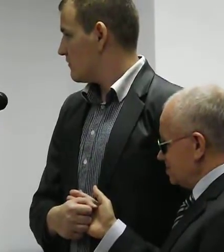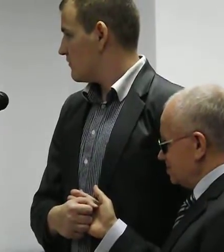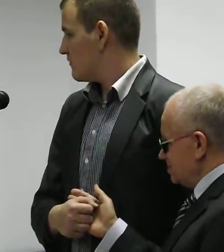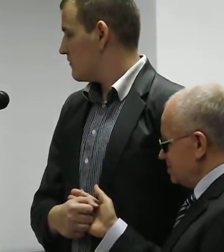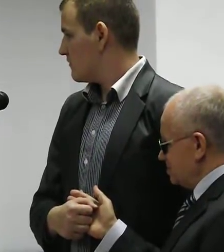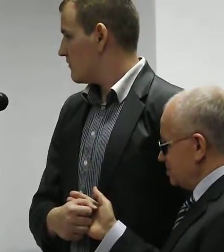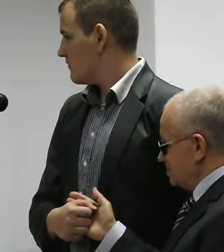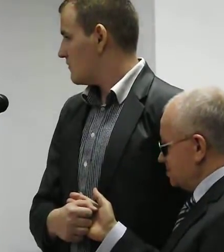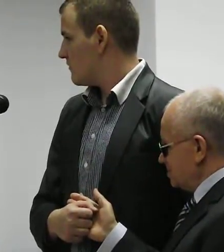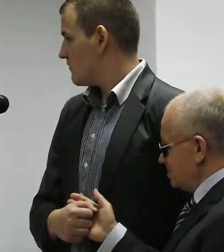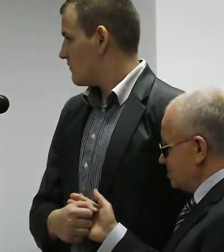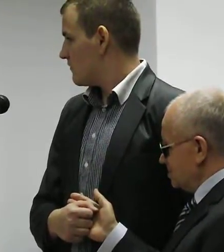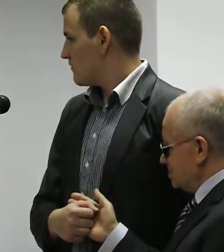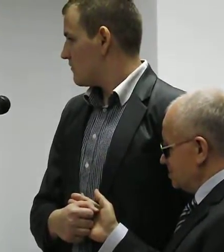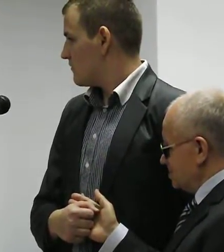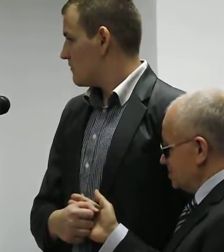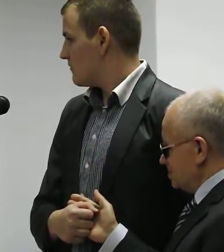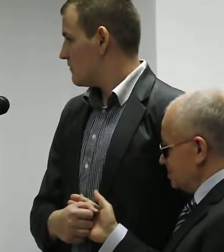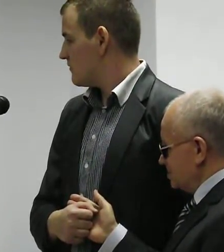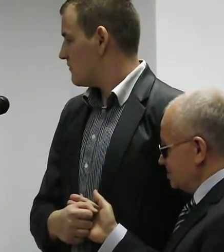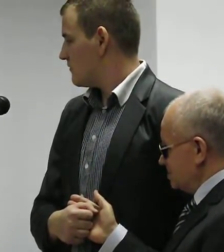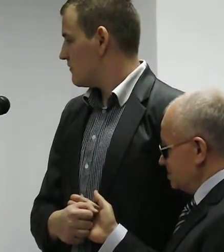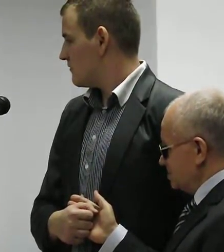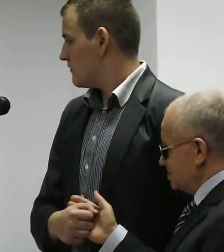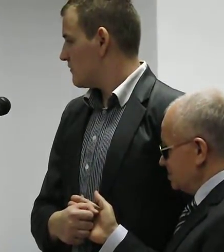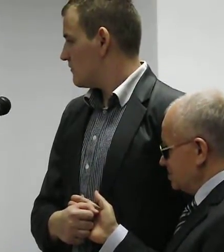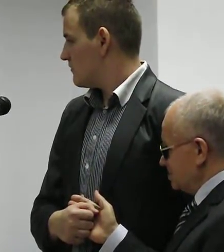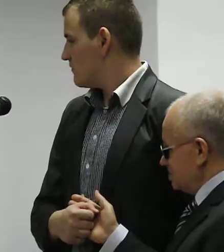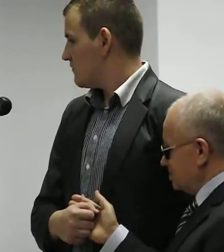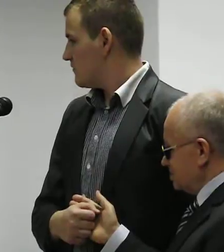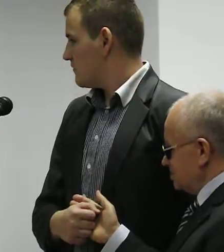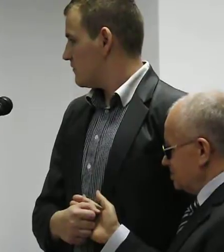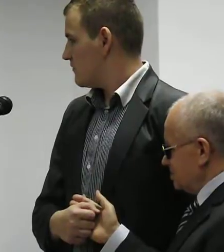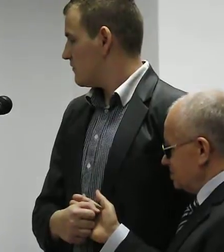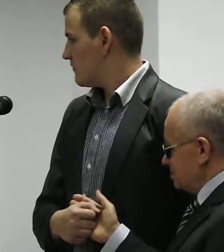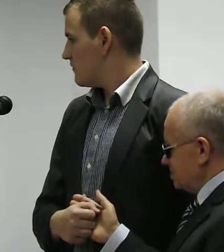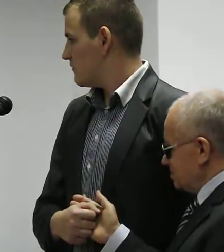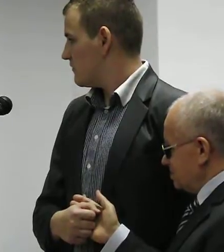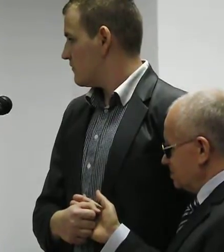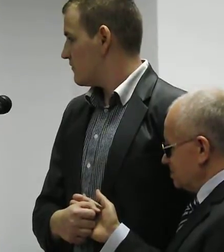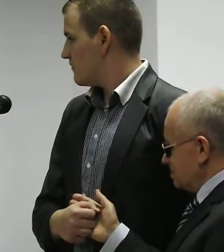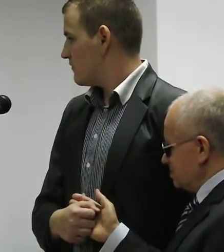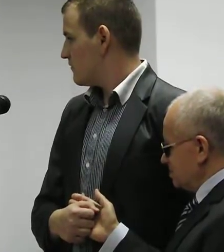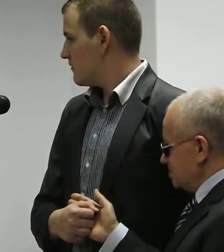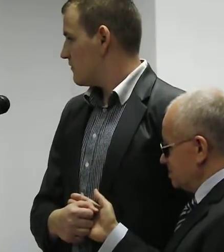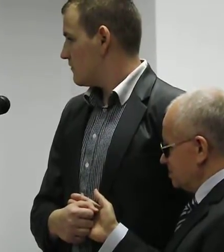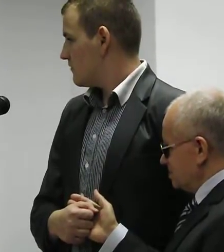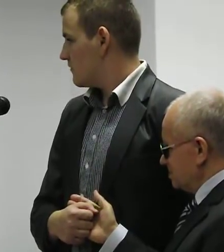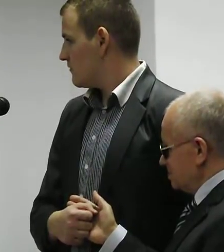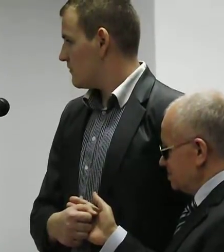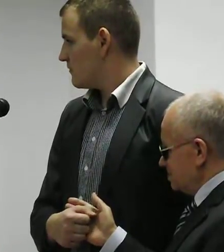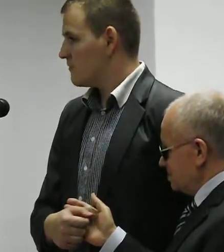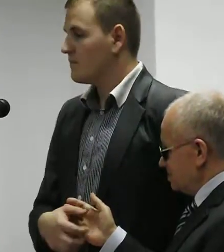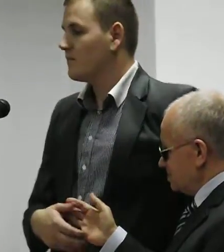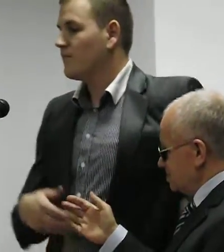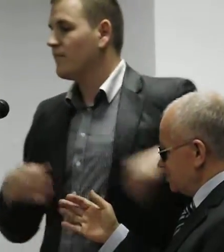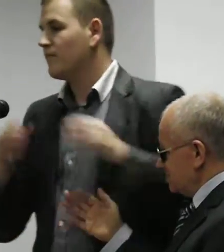aspar imposibil de trecut. Mulțumiri, considerație și felicitări, domnule